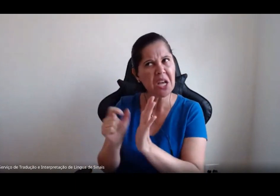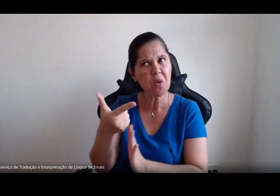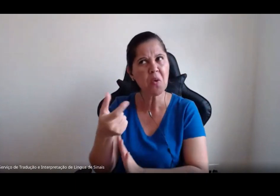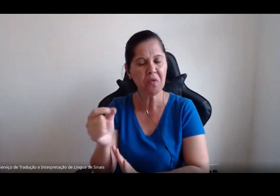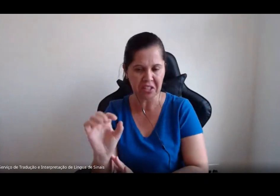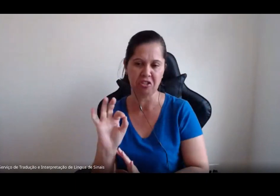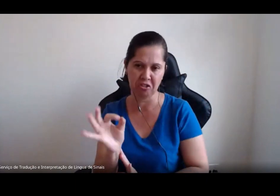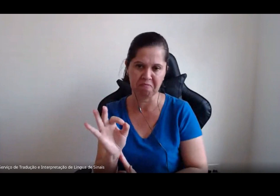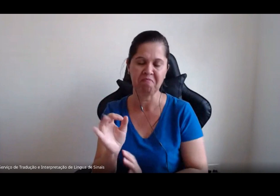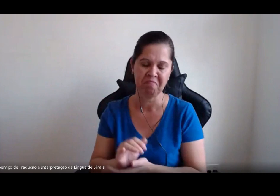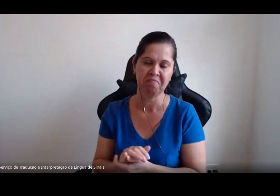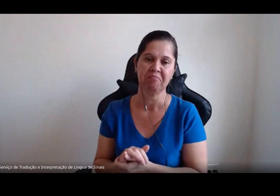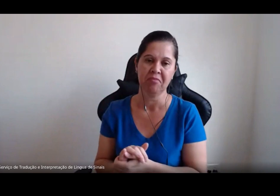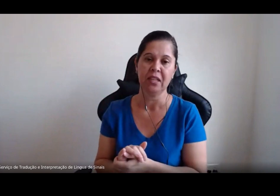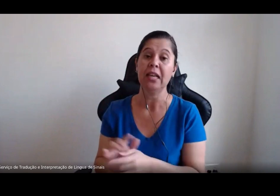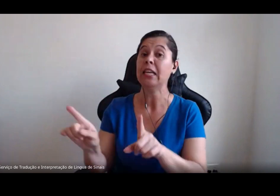século 20.